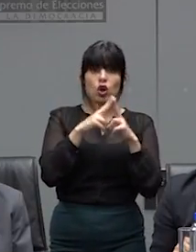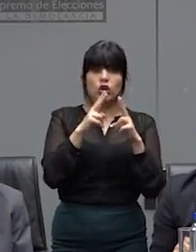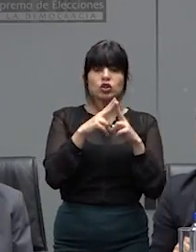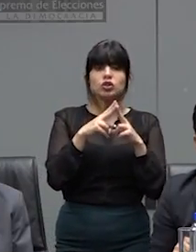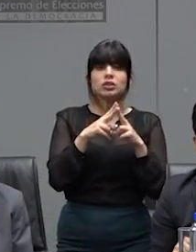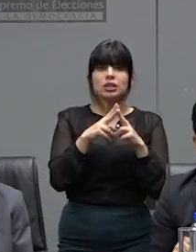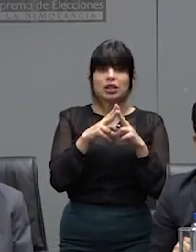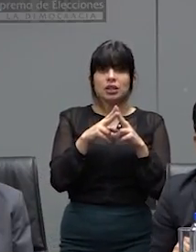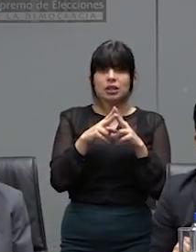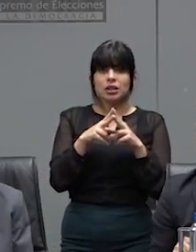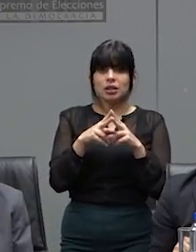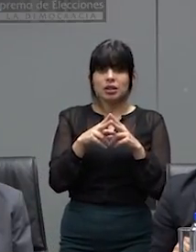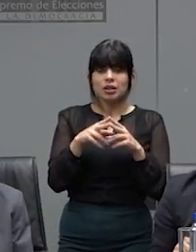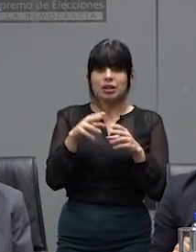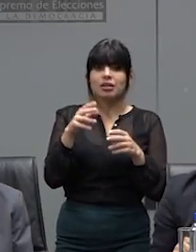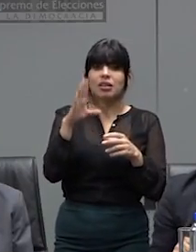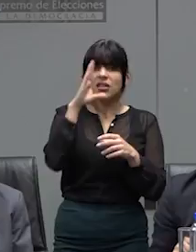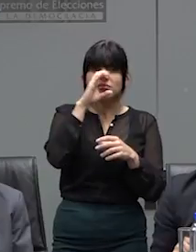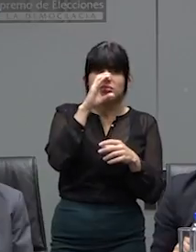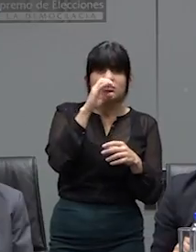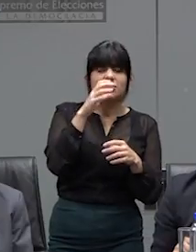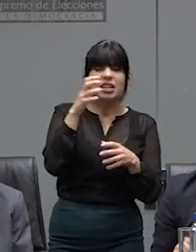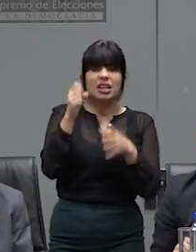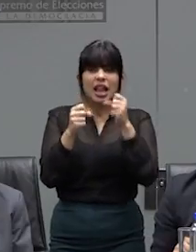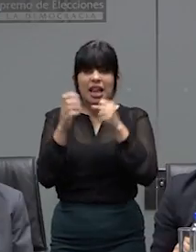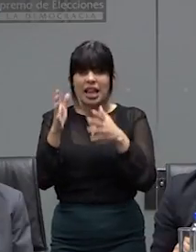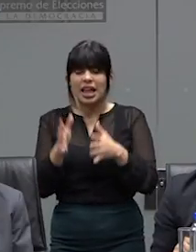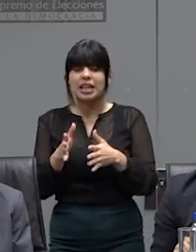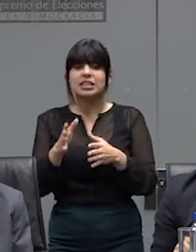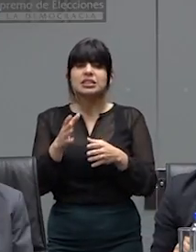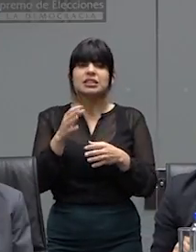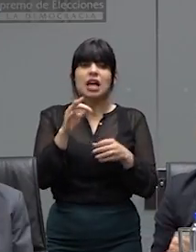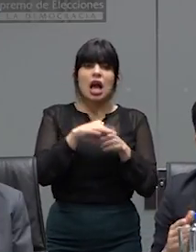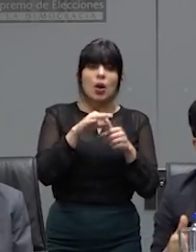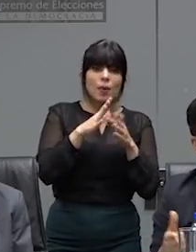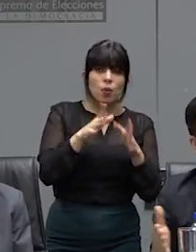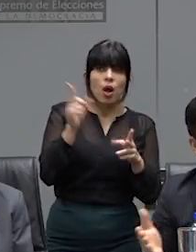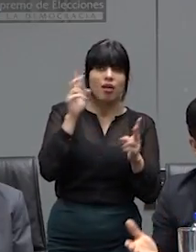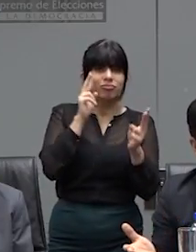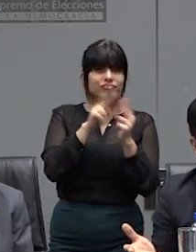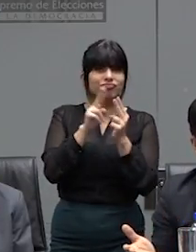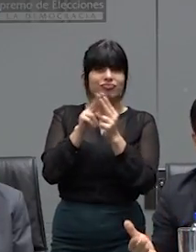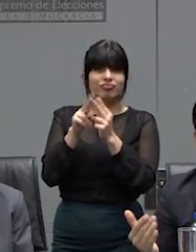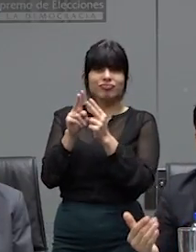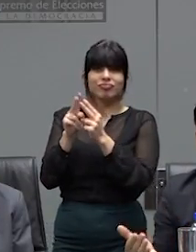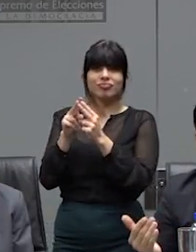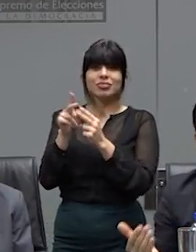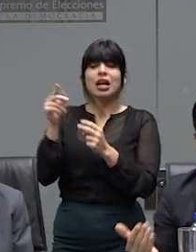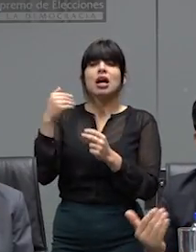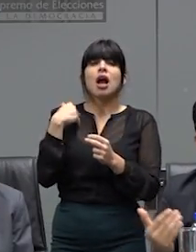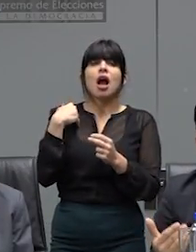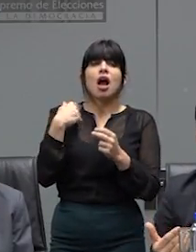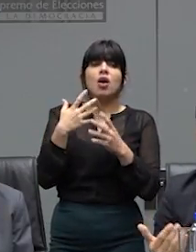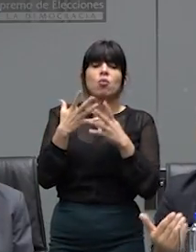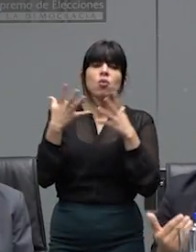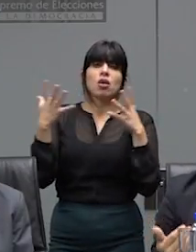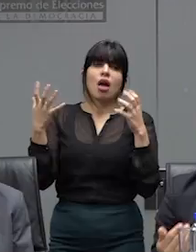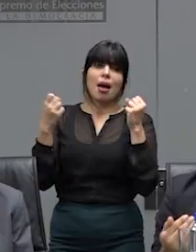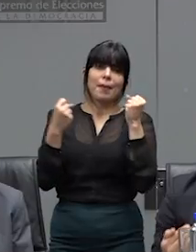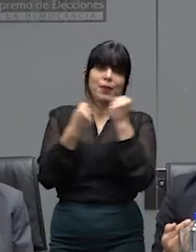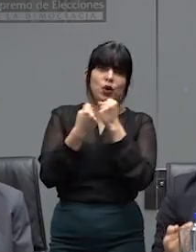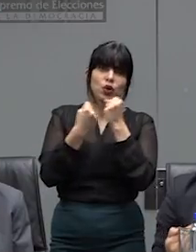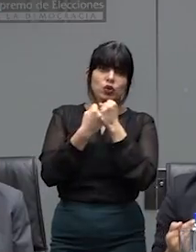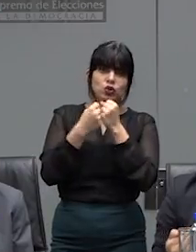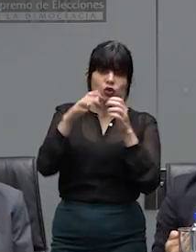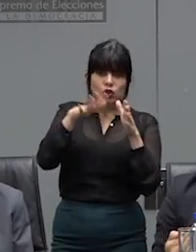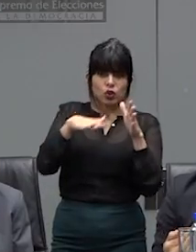sector porcicultor, lechero, conoce el sector agropecuario, tanto así que tiene un amplio respaldo dentro